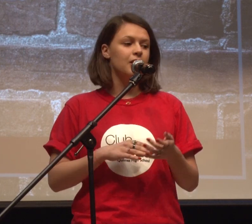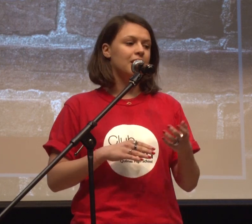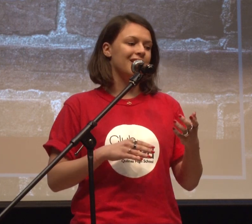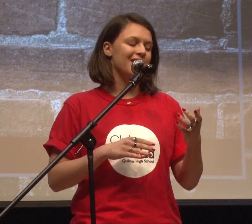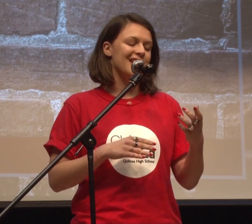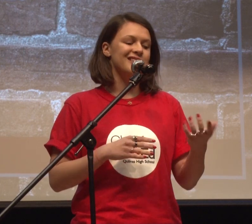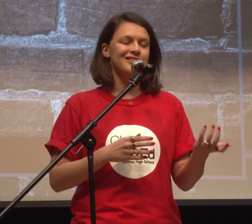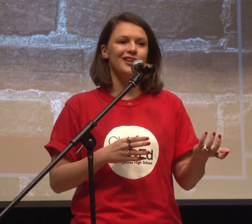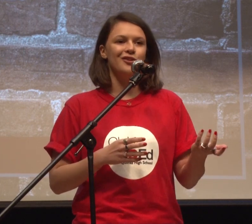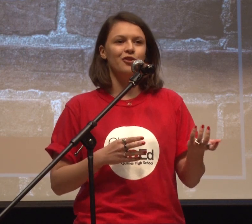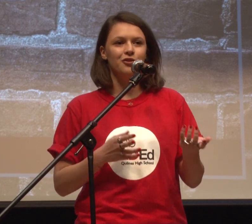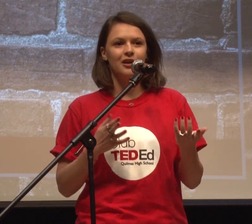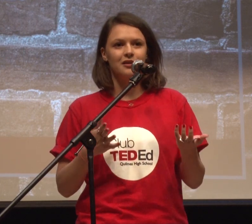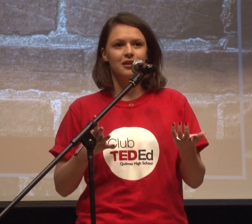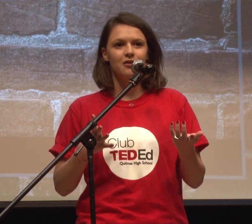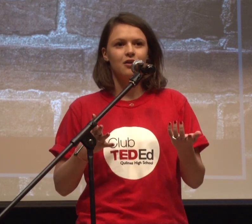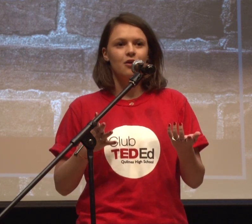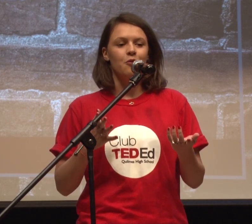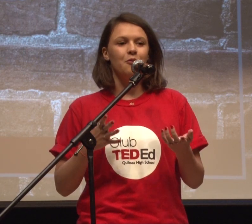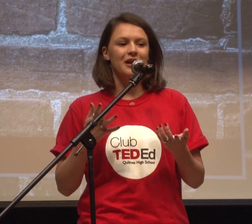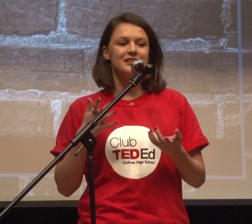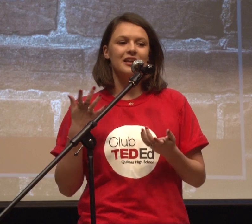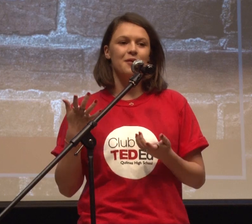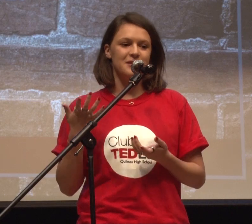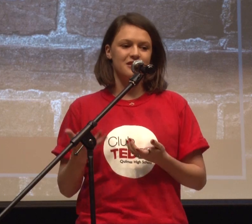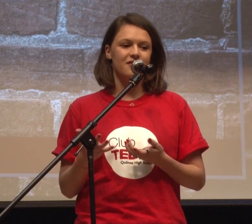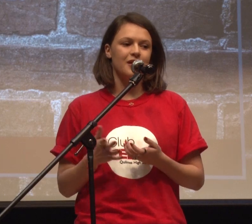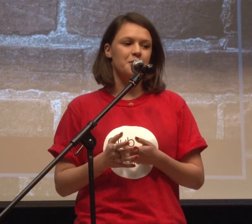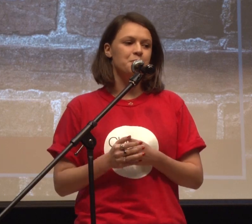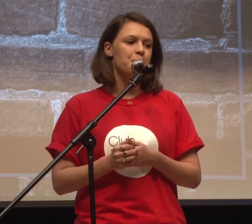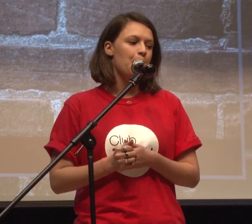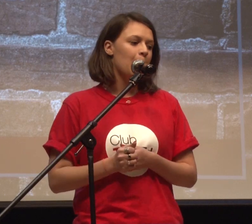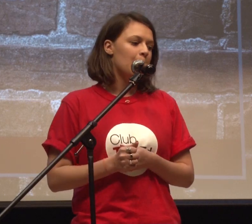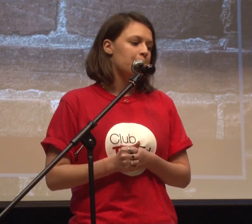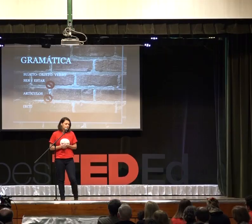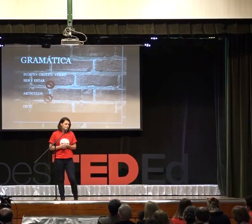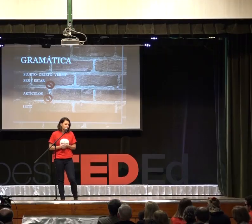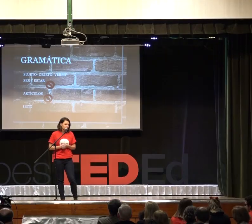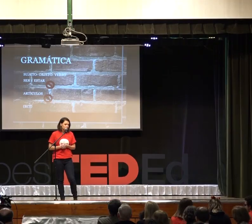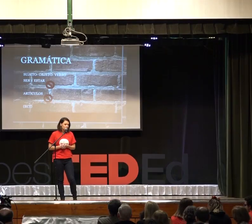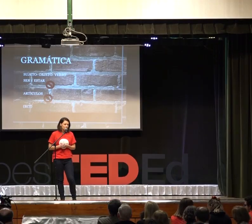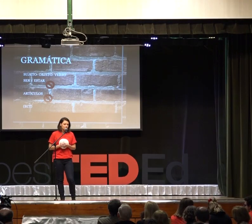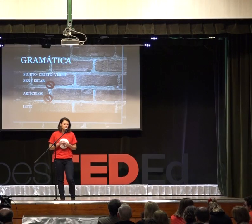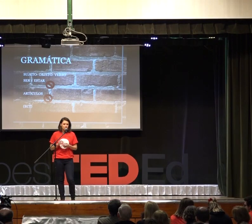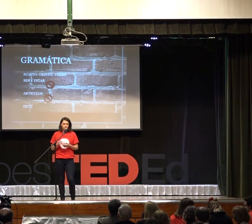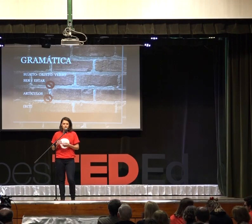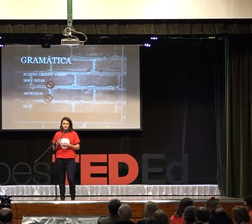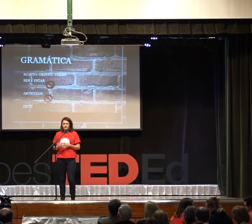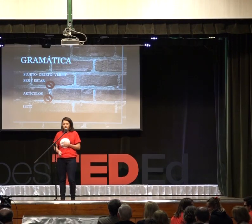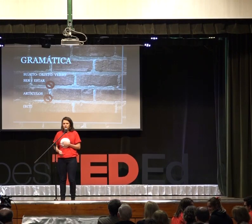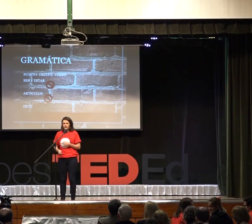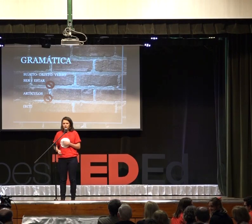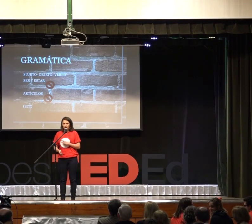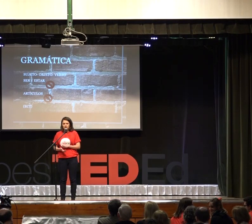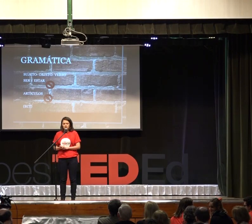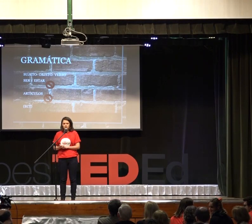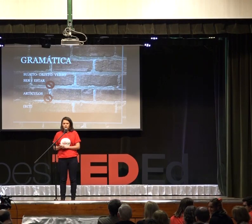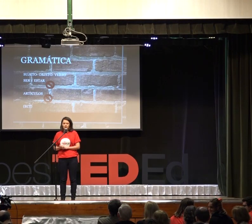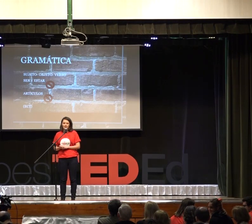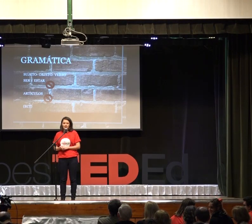que en sí no tienen una seña específica. Según datos de la Organización Mundial de